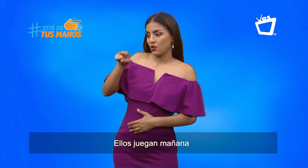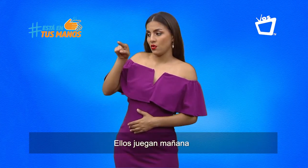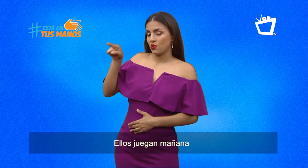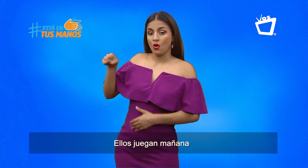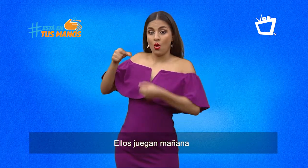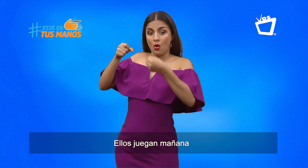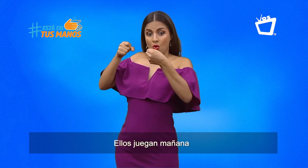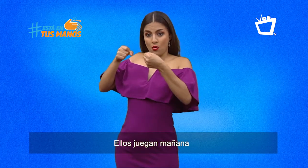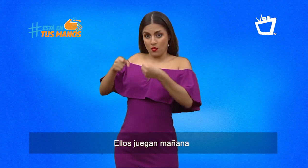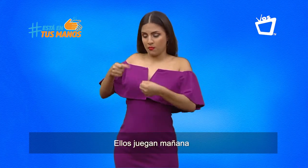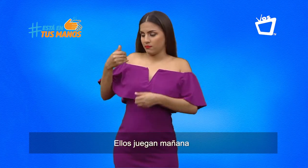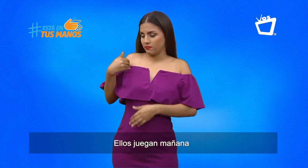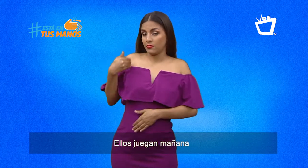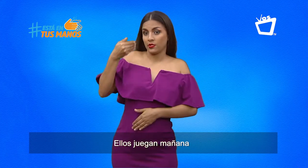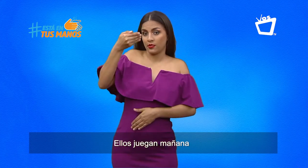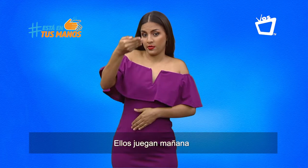ellos juegan mañana